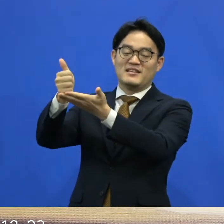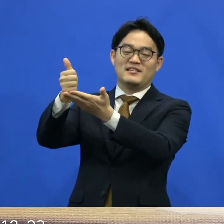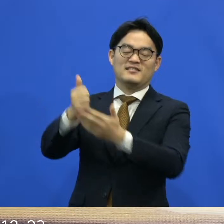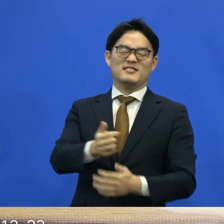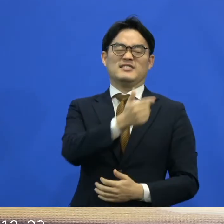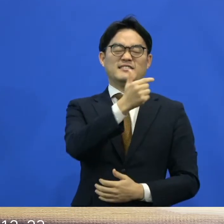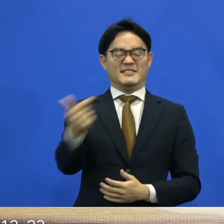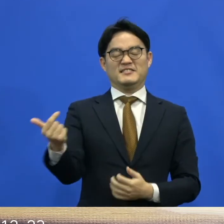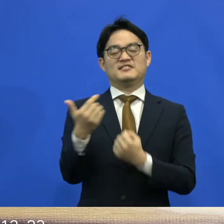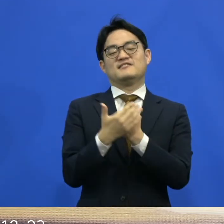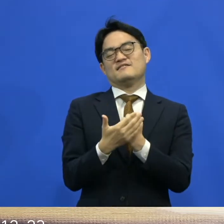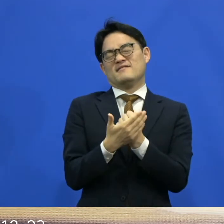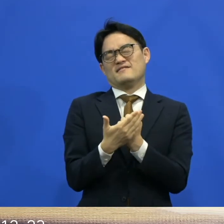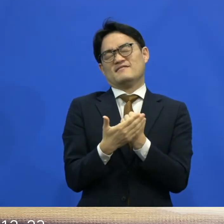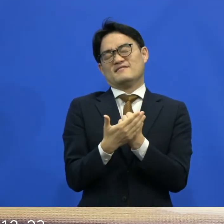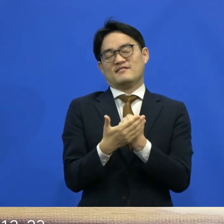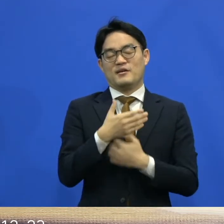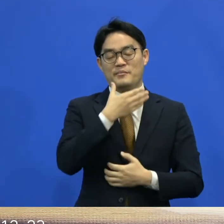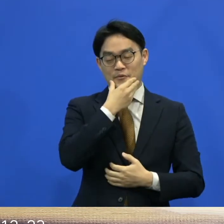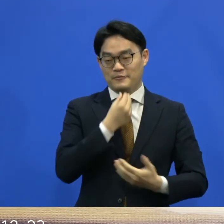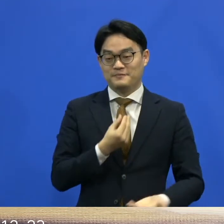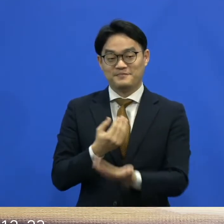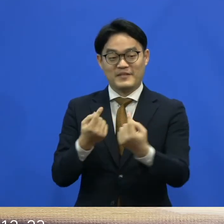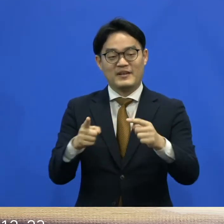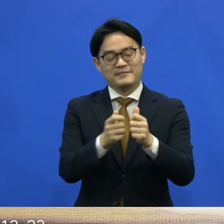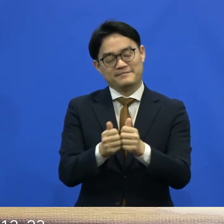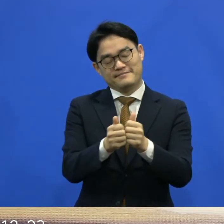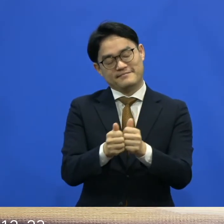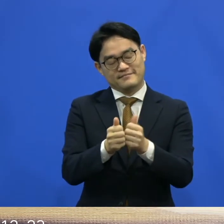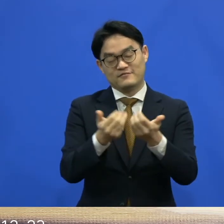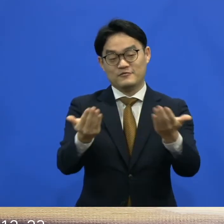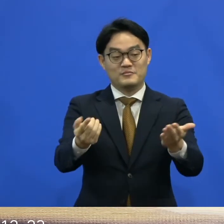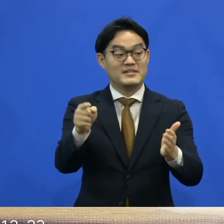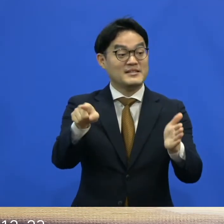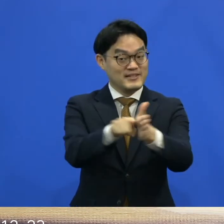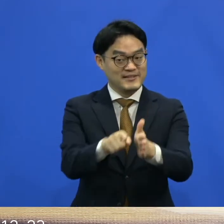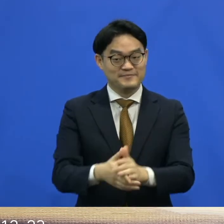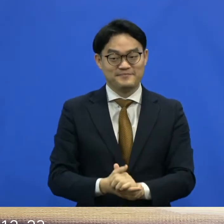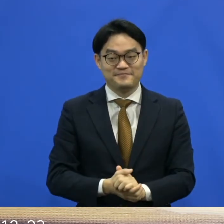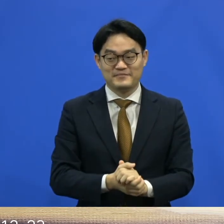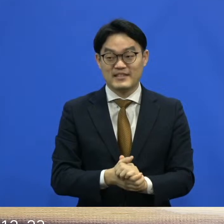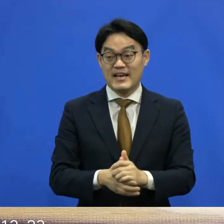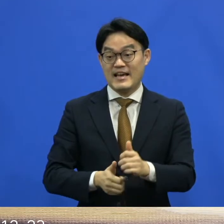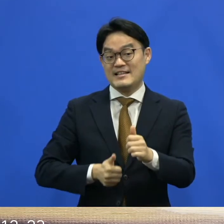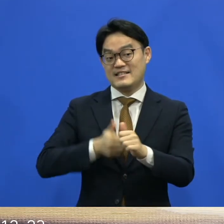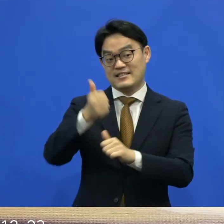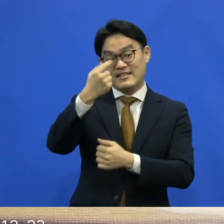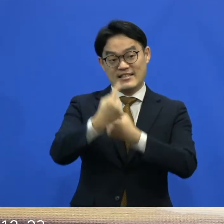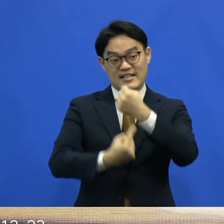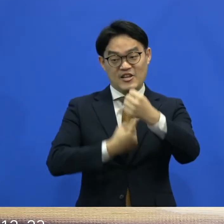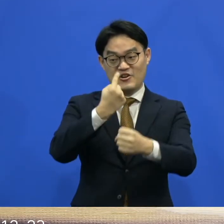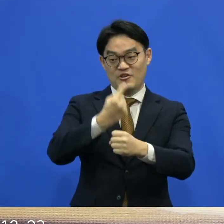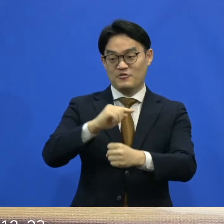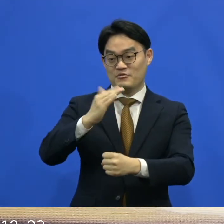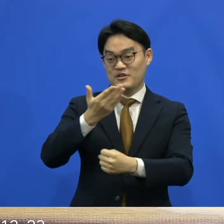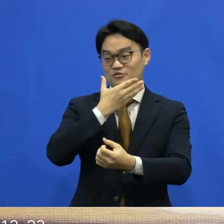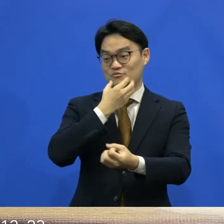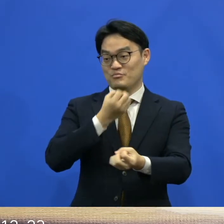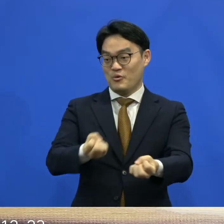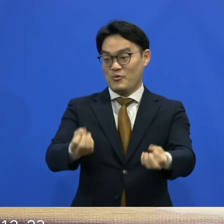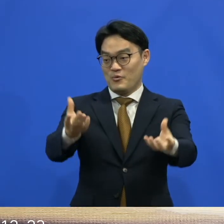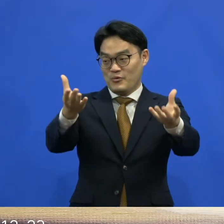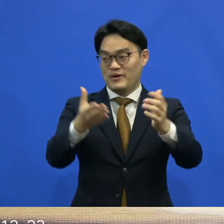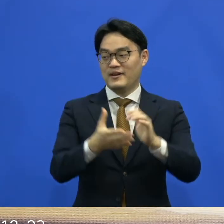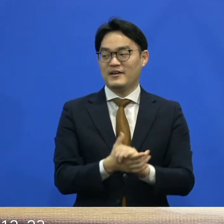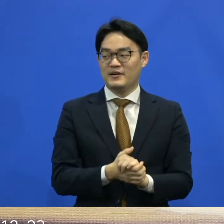큰 은혜로 또 복으로 함께 주실 줄로 믿습니다. 승리하시는 한 해가 되시기를 바라고, 또